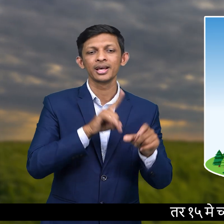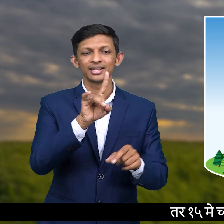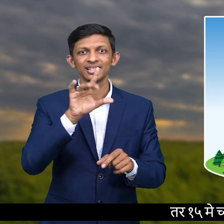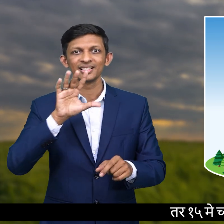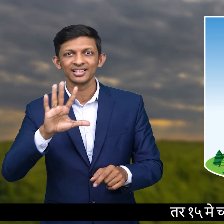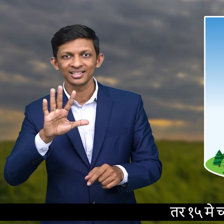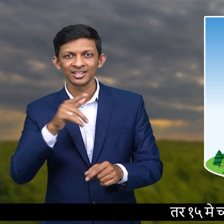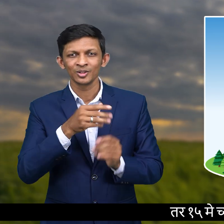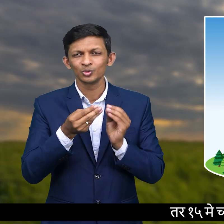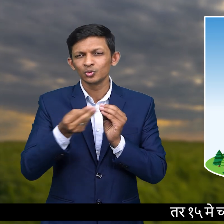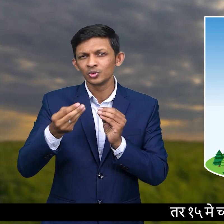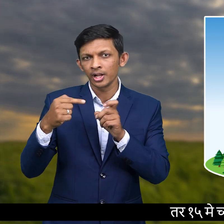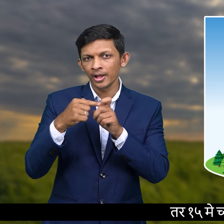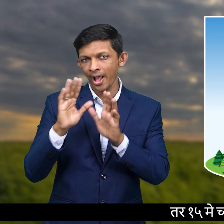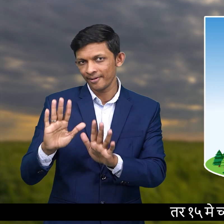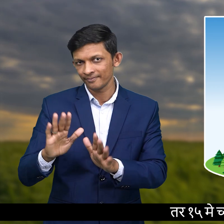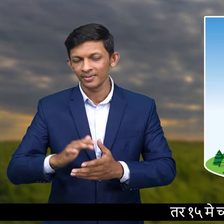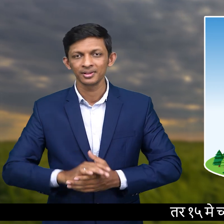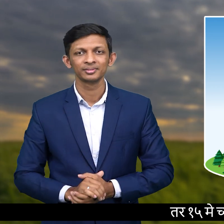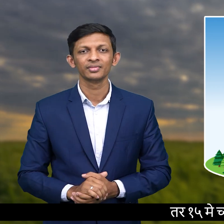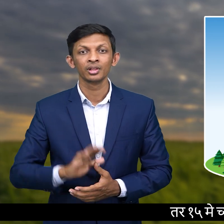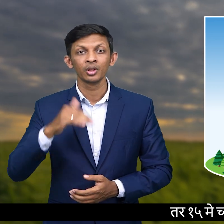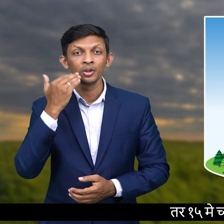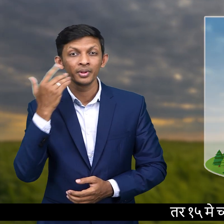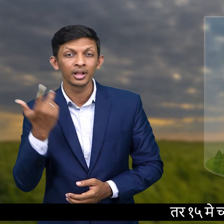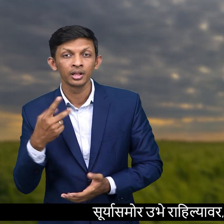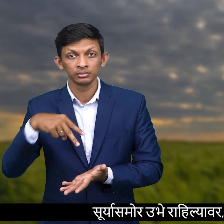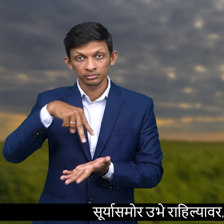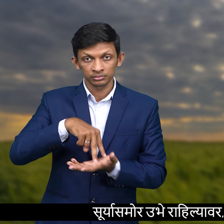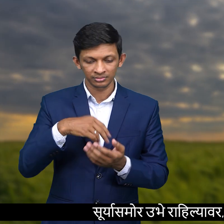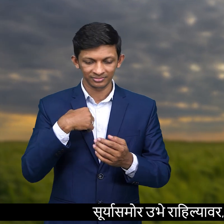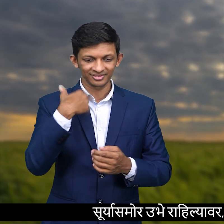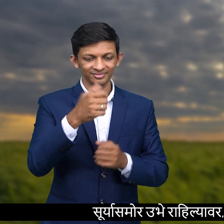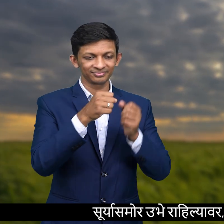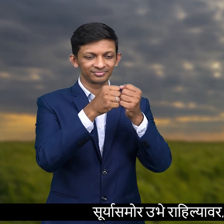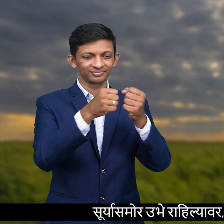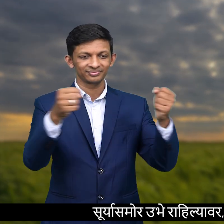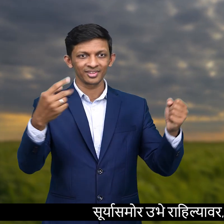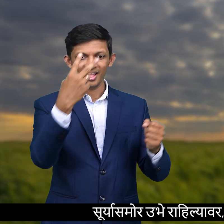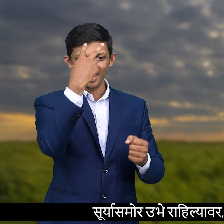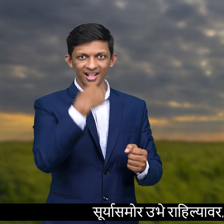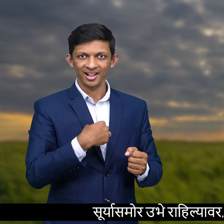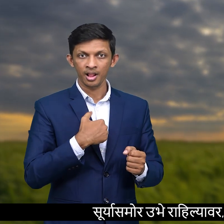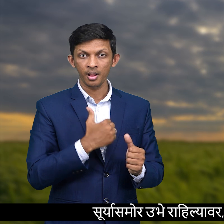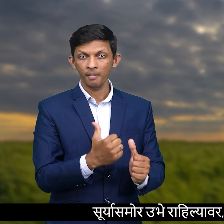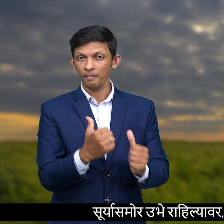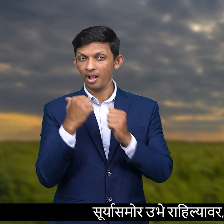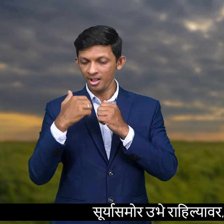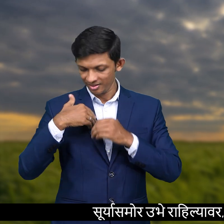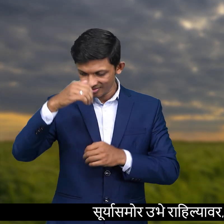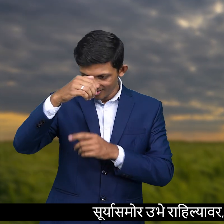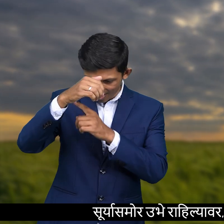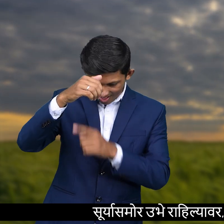तर 15 मेच्या सुमारास तो पूर्वेकडे असतो. सूर्यासमोर उभे राहिल्यावर